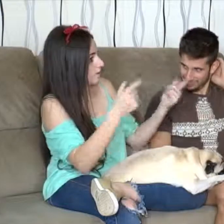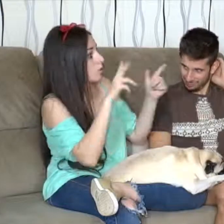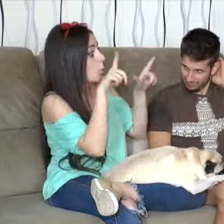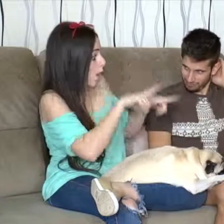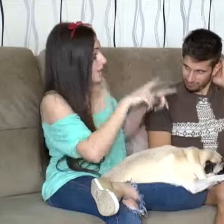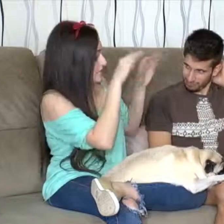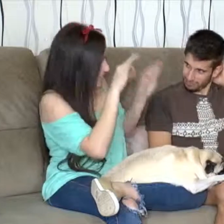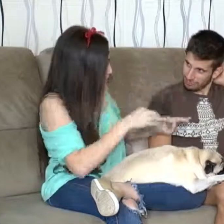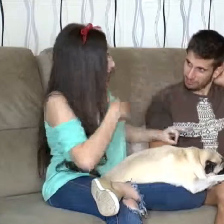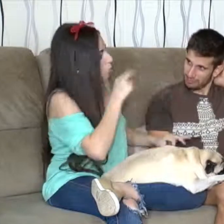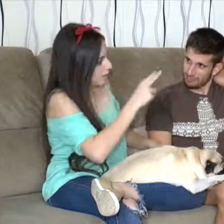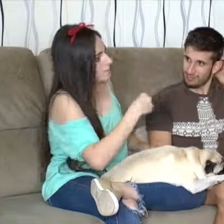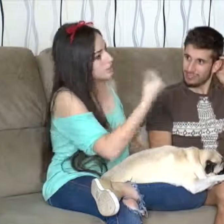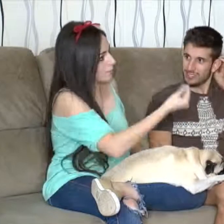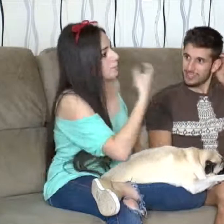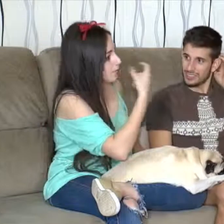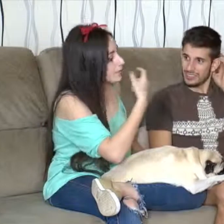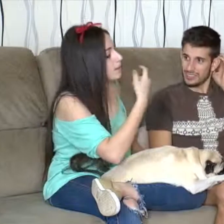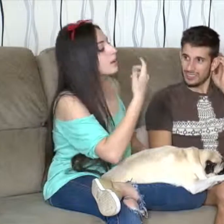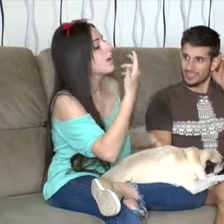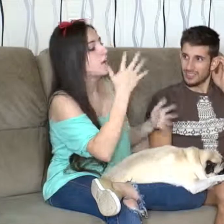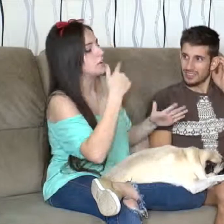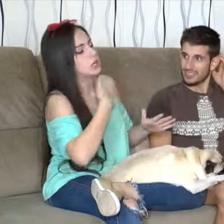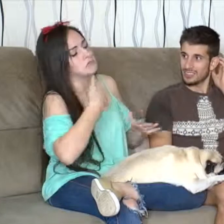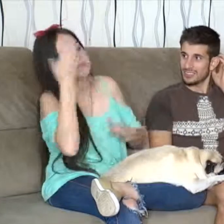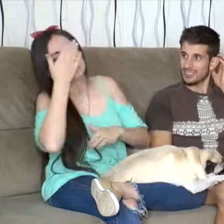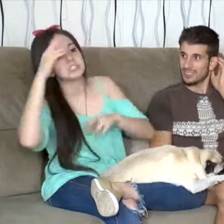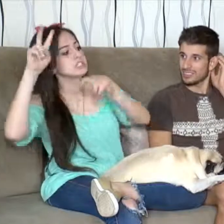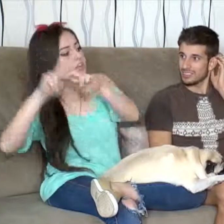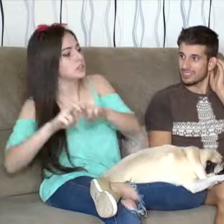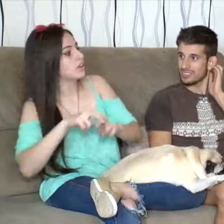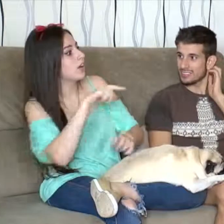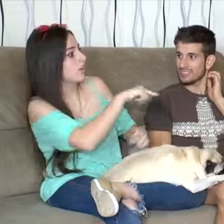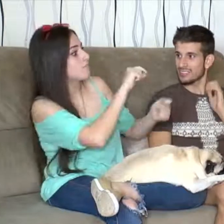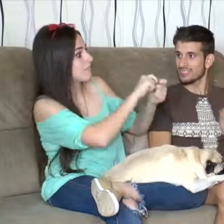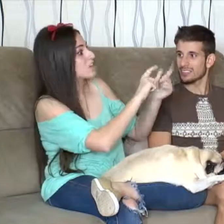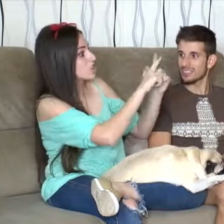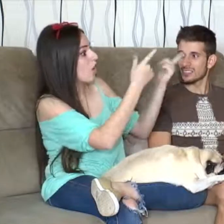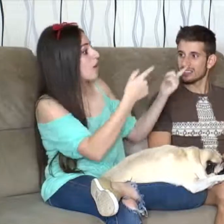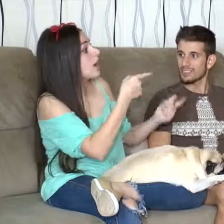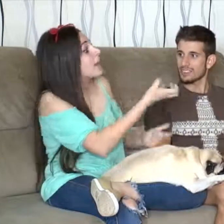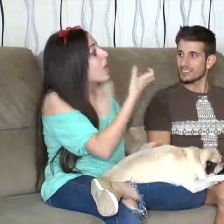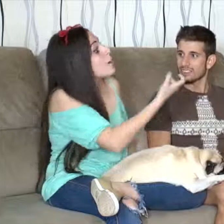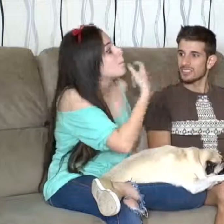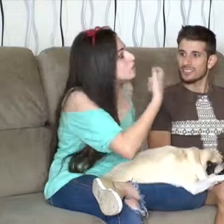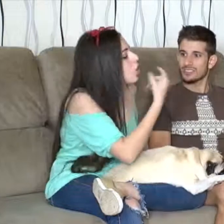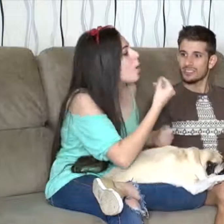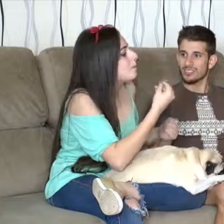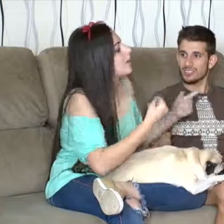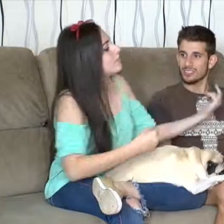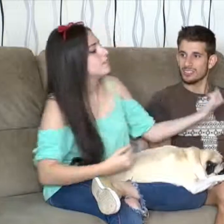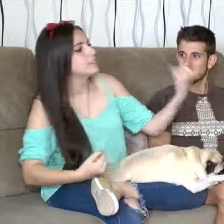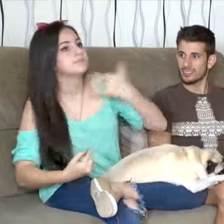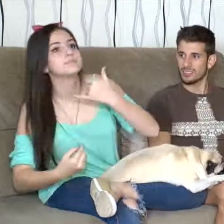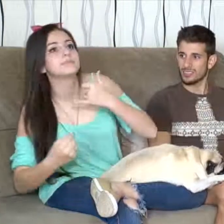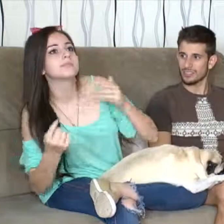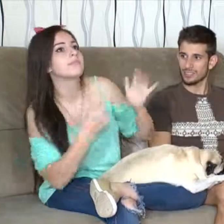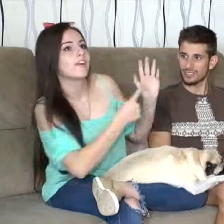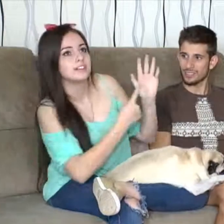Também um outro assunto no banheiro, quando ela faz xixi no jornal, eu sempre dava uma bolachinha, né? E daí ela vem avisar